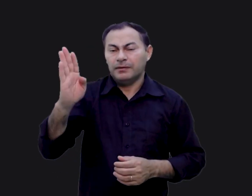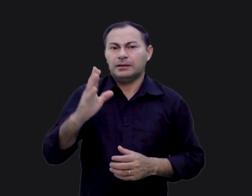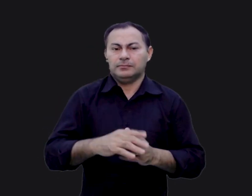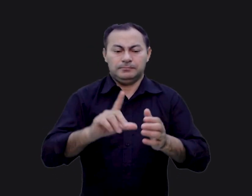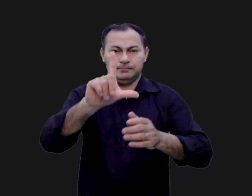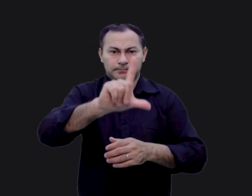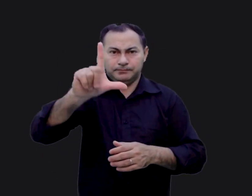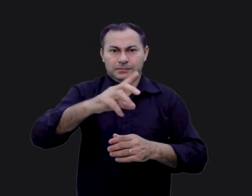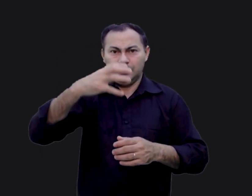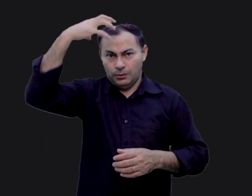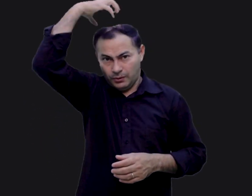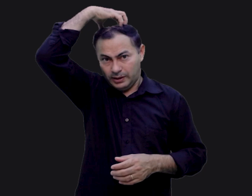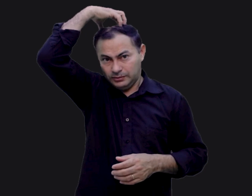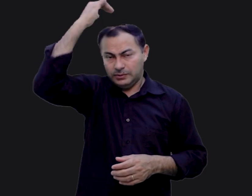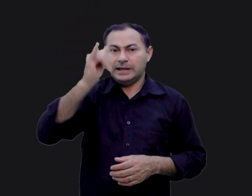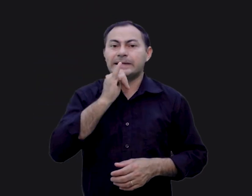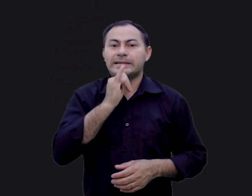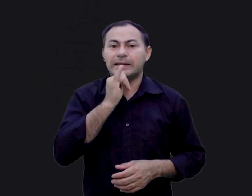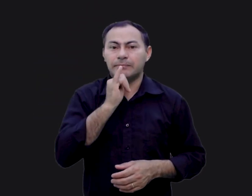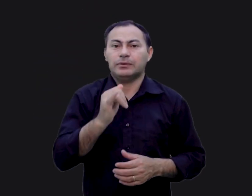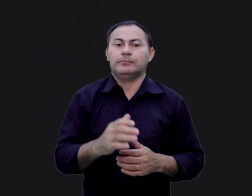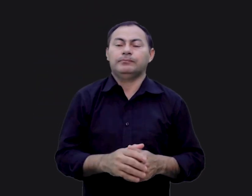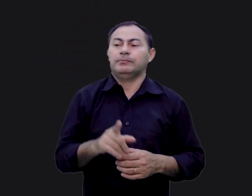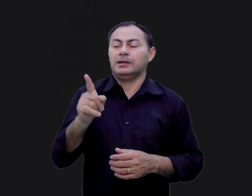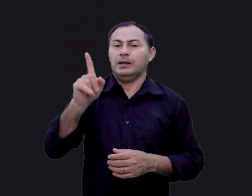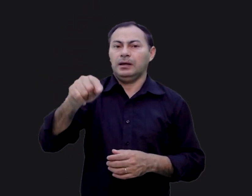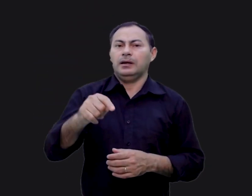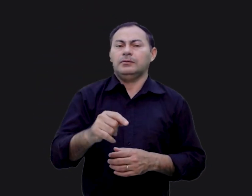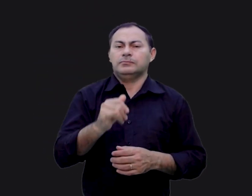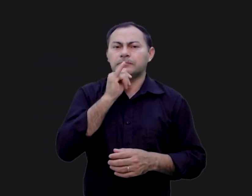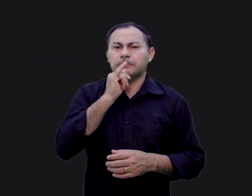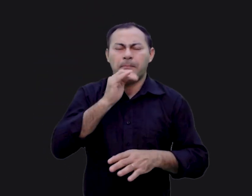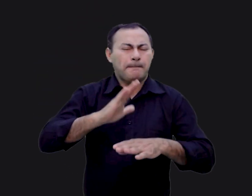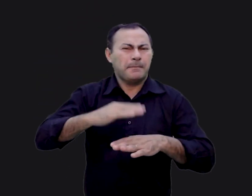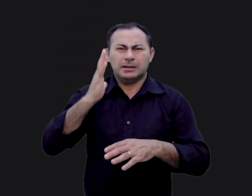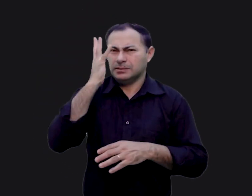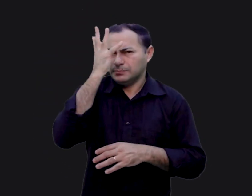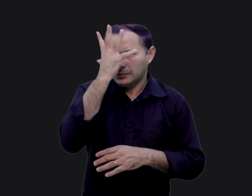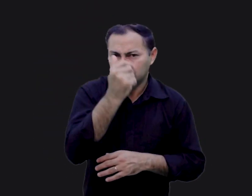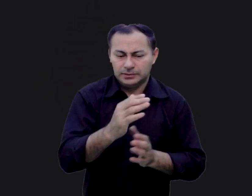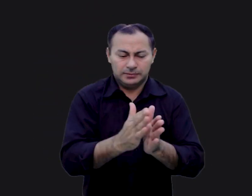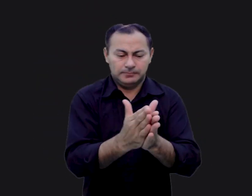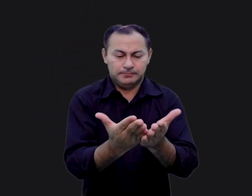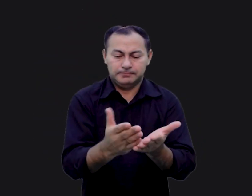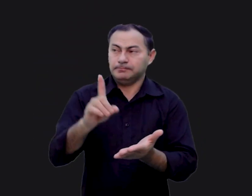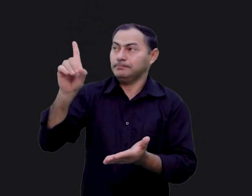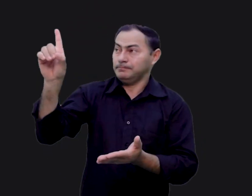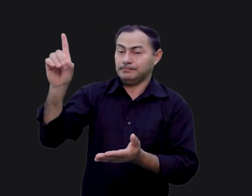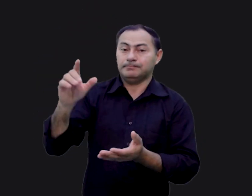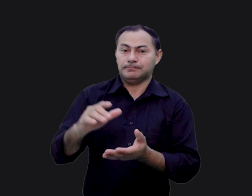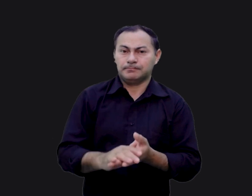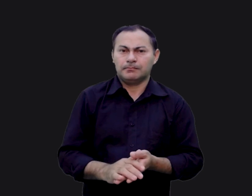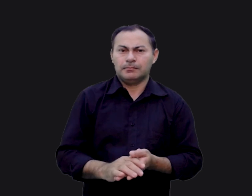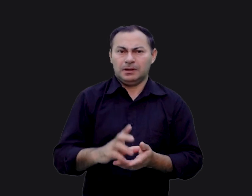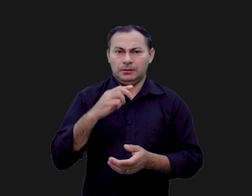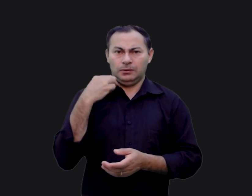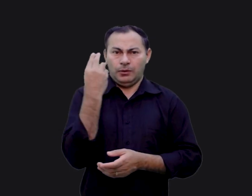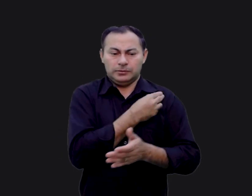Os profetas na literatura do reino são exemplos. Eles são um dos exemplos mais bonitos nas Escrituras. No